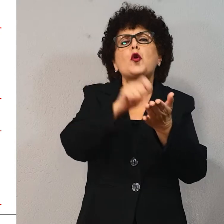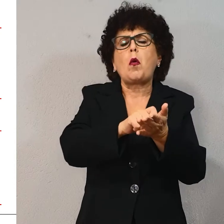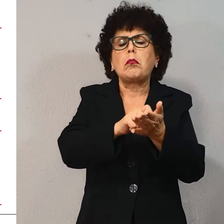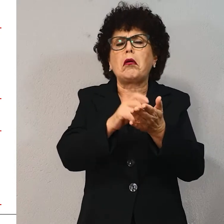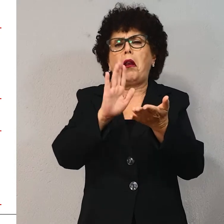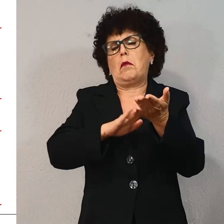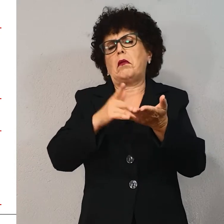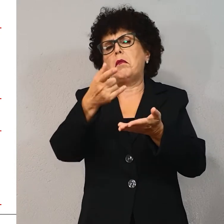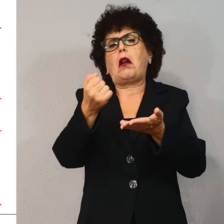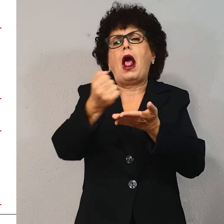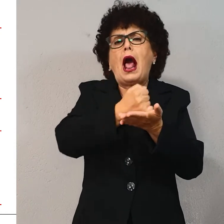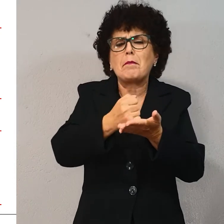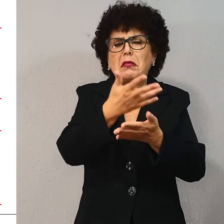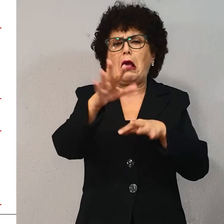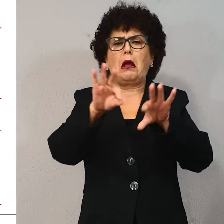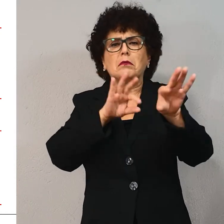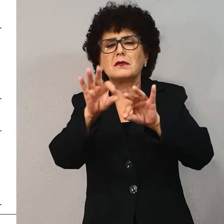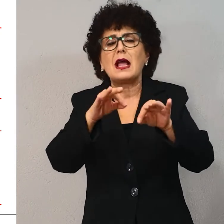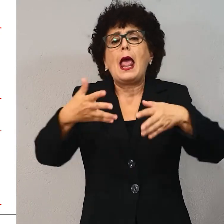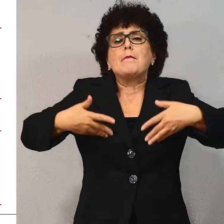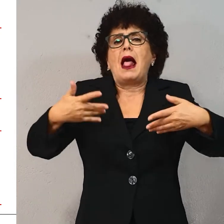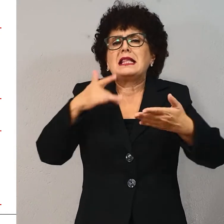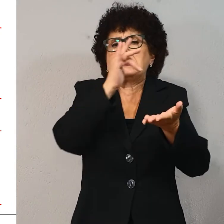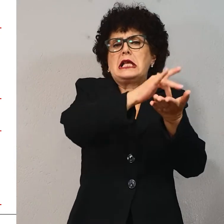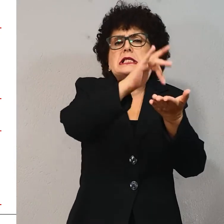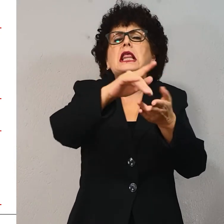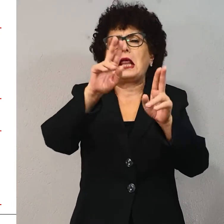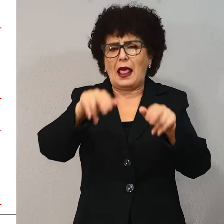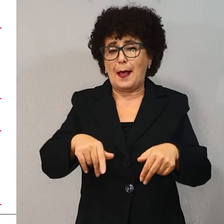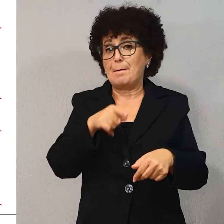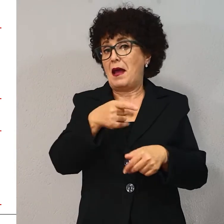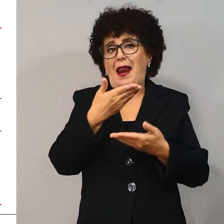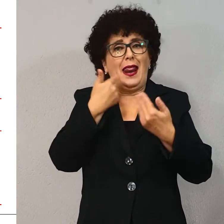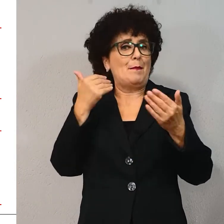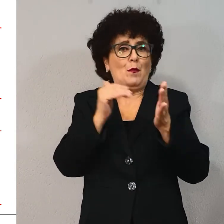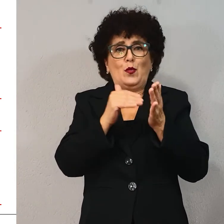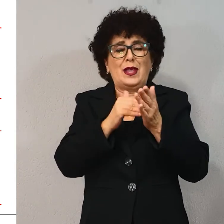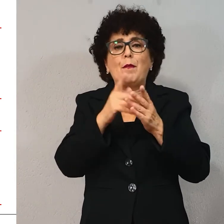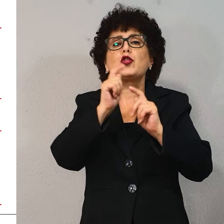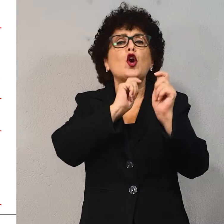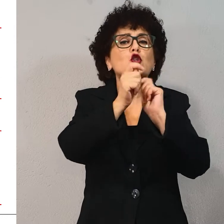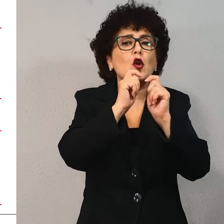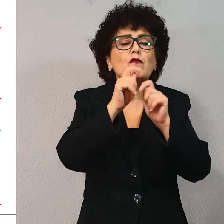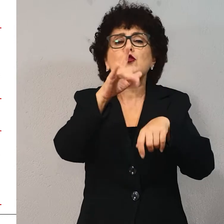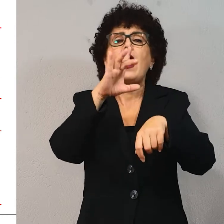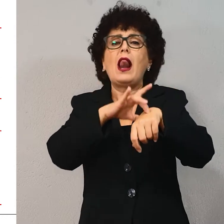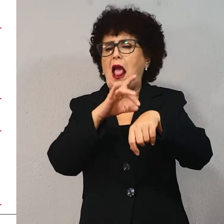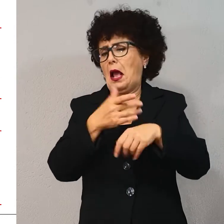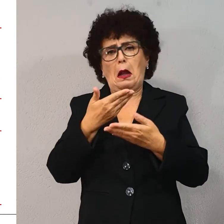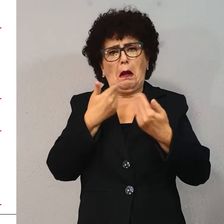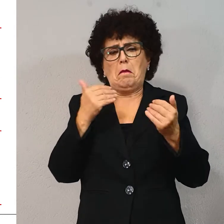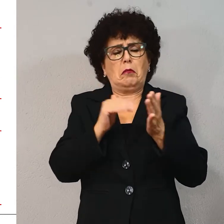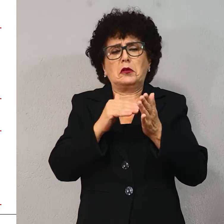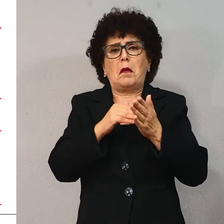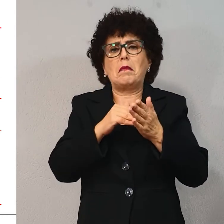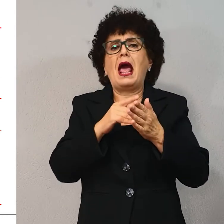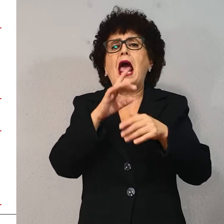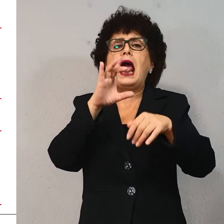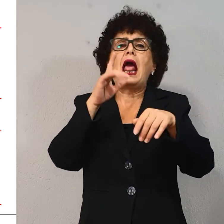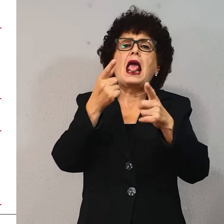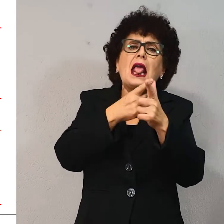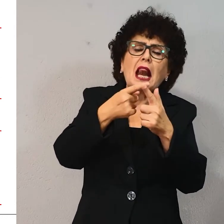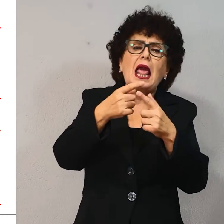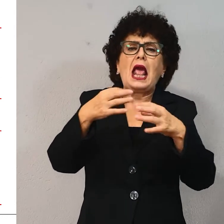во аптеки, маркети, младински центри. Нема потреба од консултација со лекар или здравствен